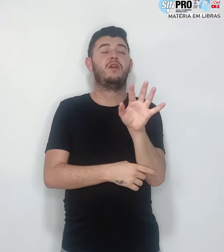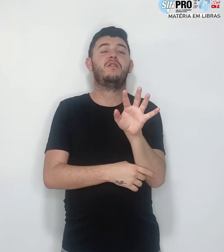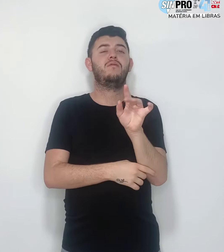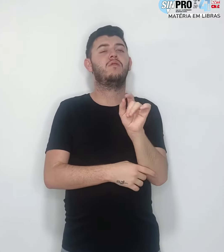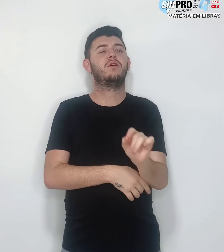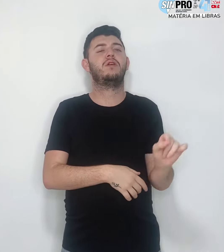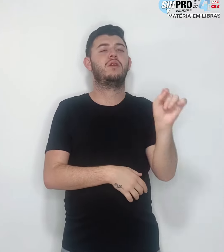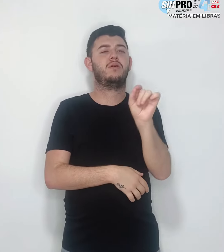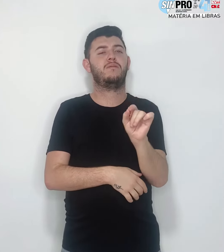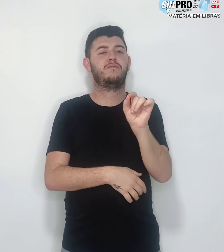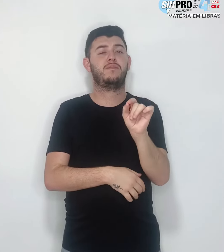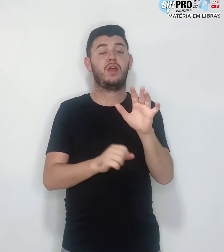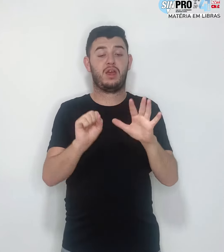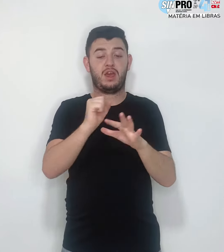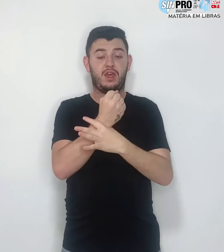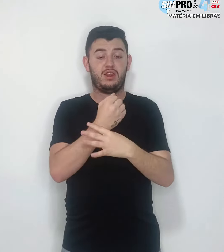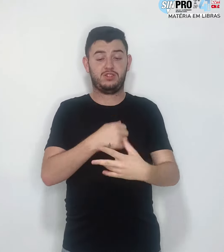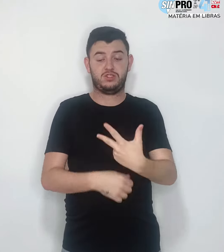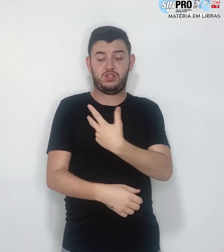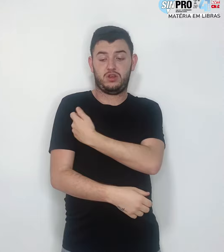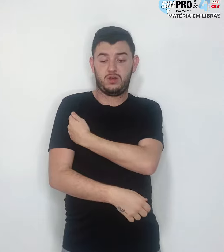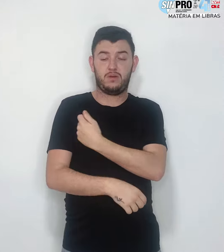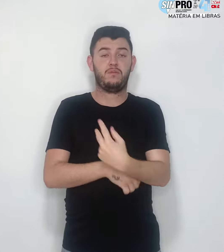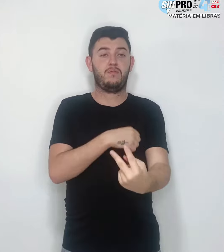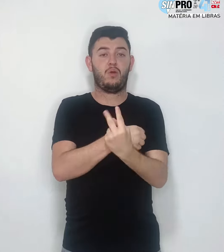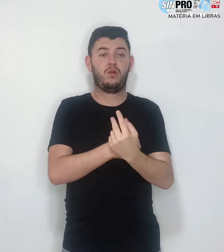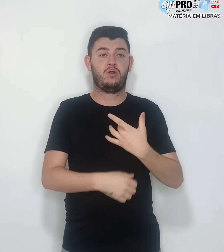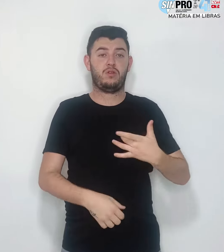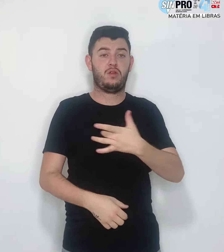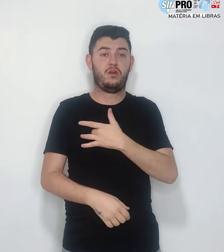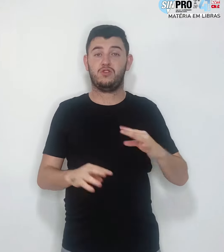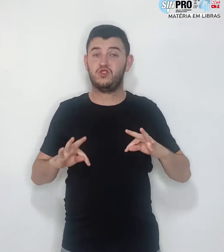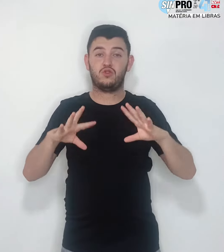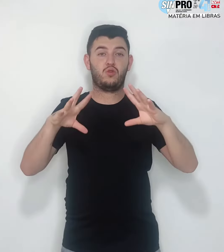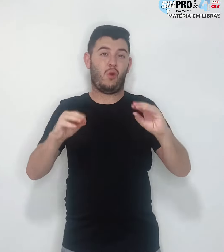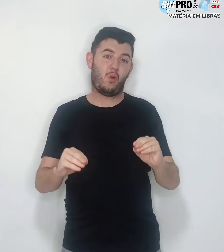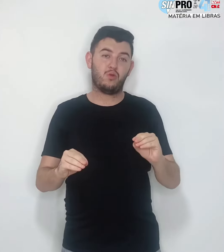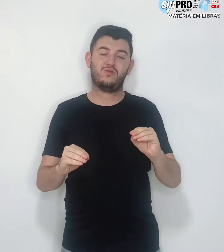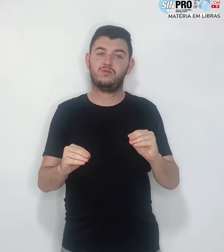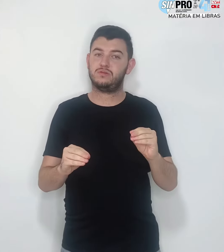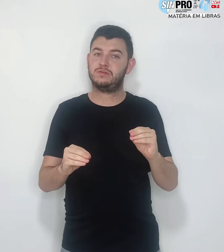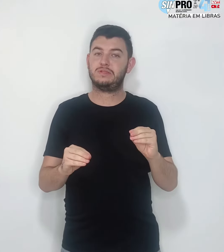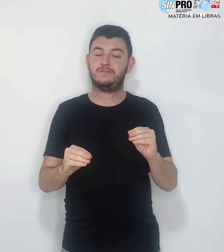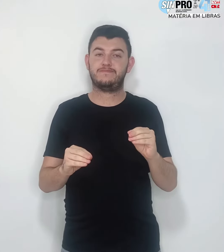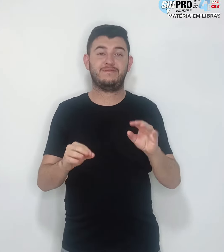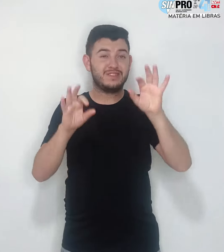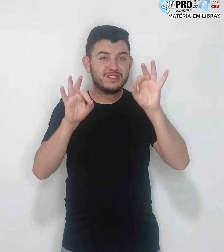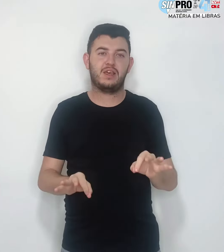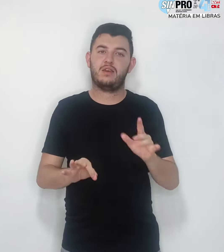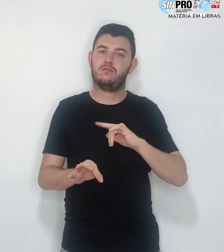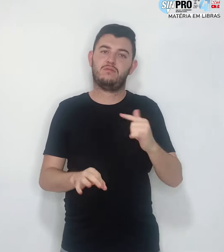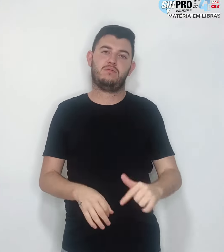deixa em aberto a garantia da imunização de todos e todas. Não sabemos